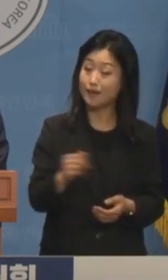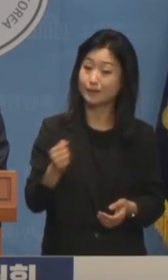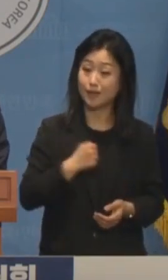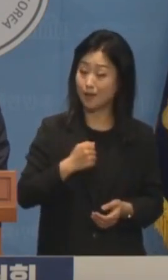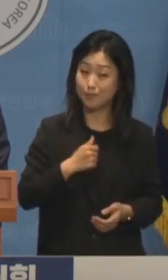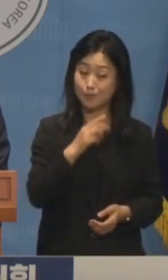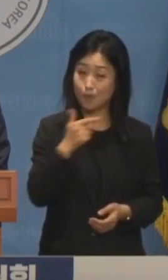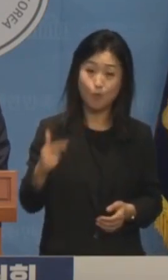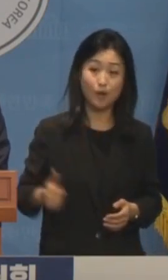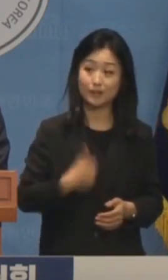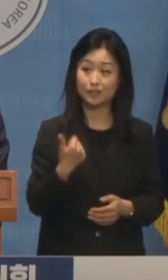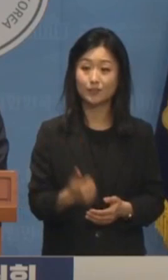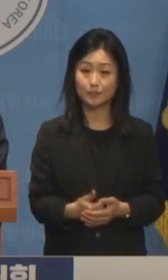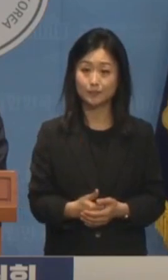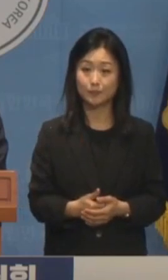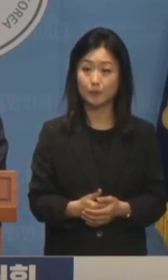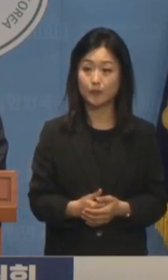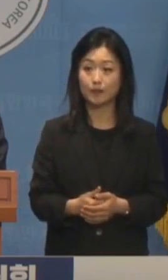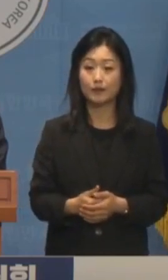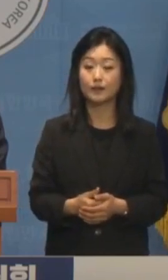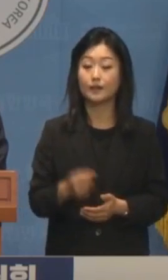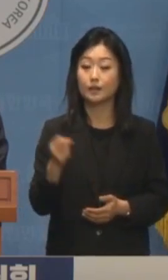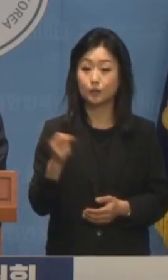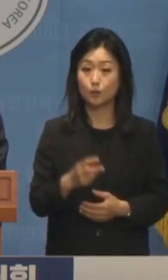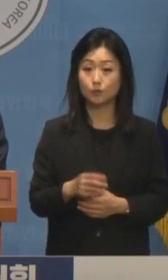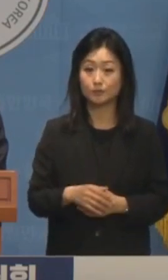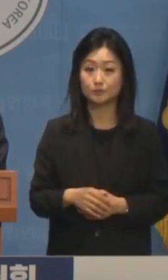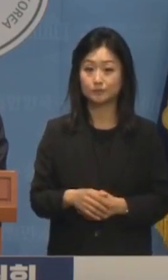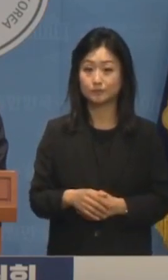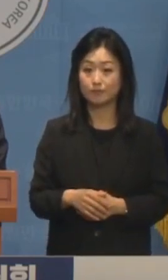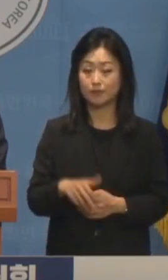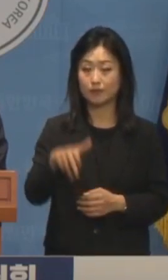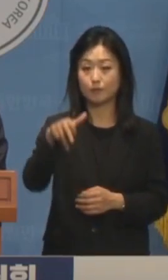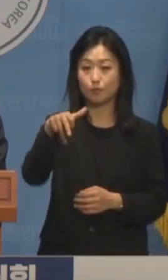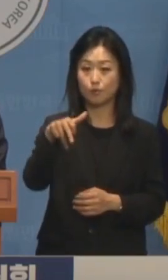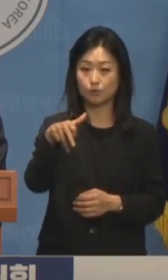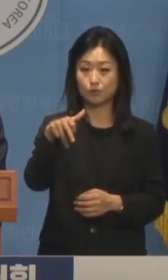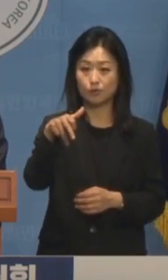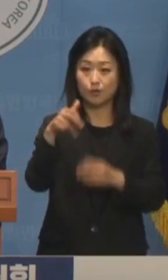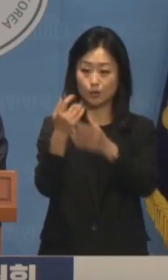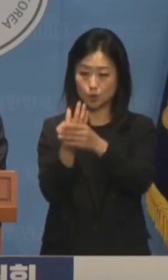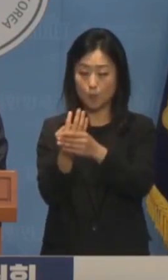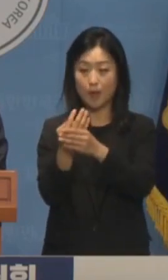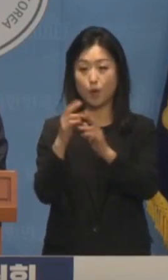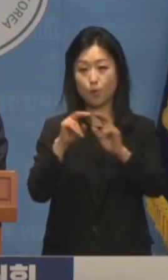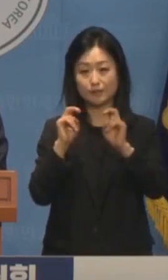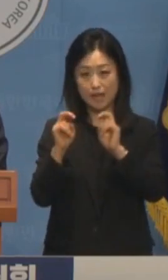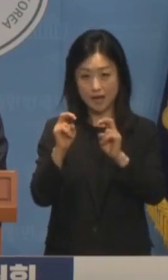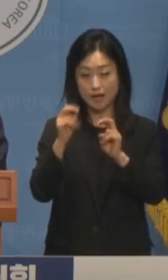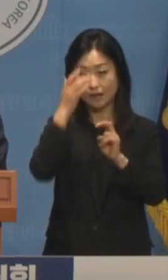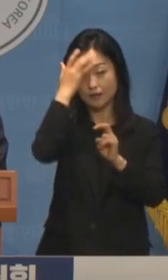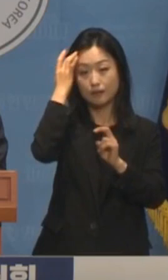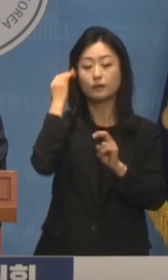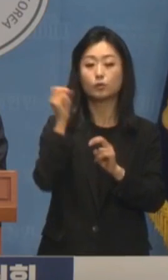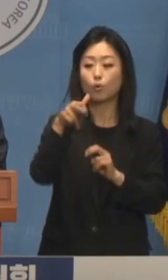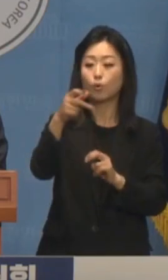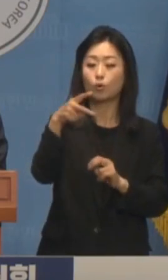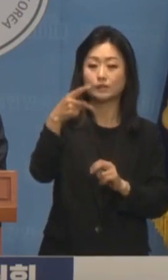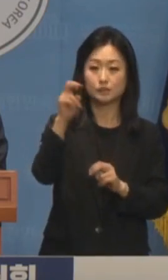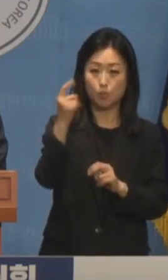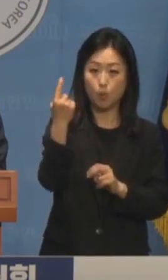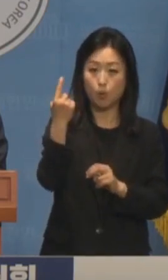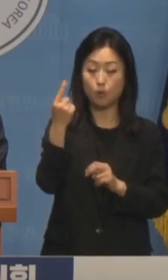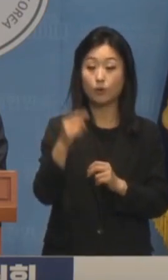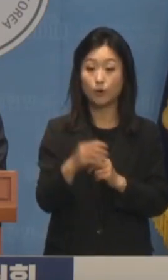화가 났습니다. 오히려 조폐공사나 코스모는 이릉 소송 계속이 아니라 조정을 통해서 화해